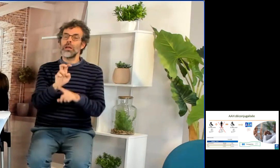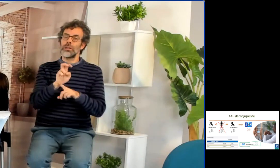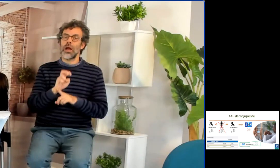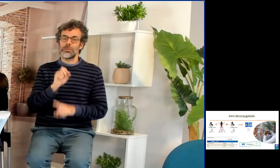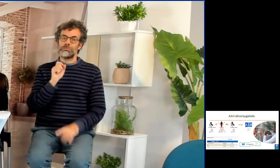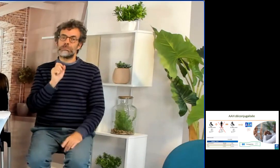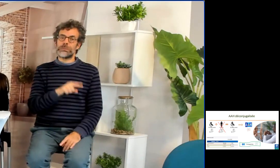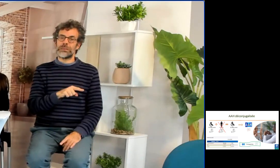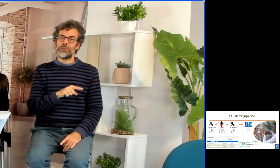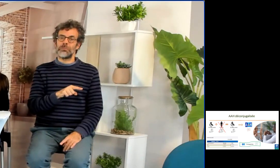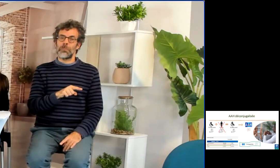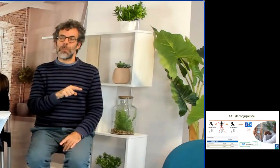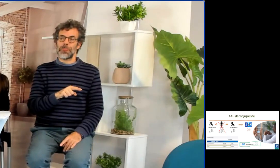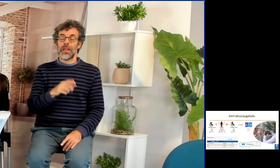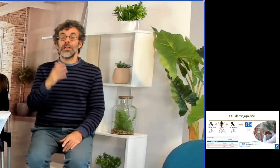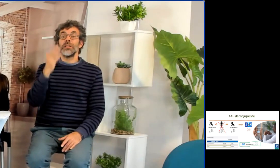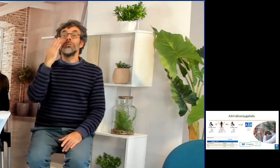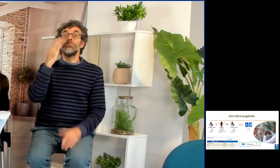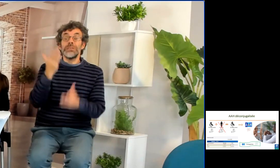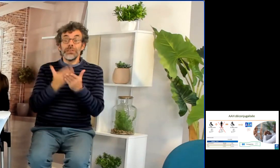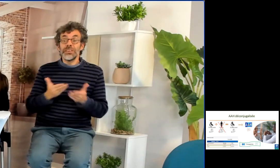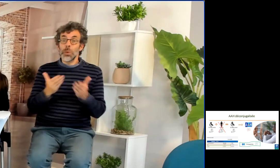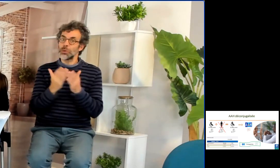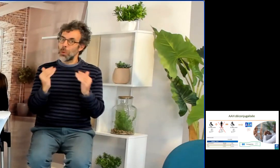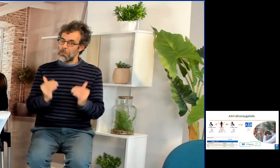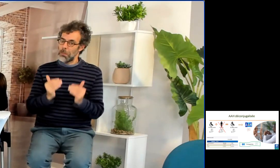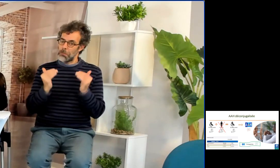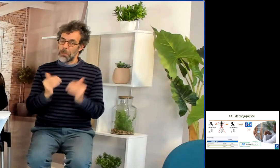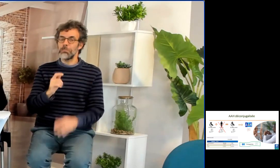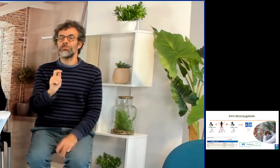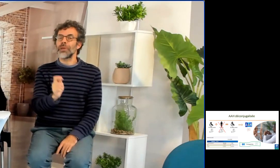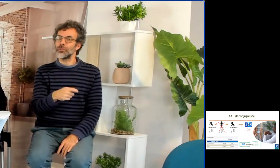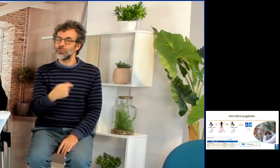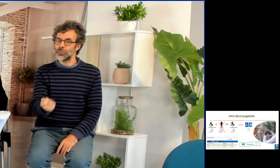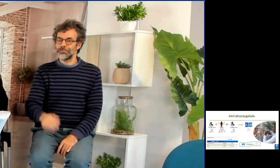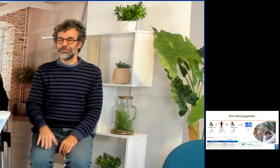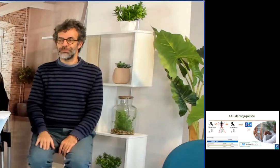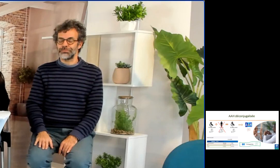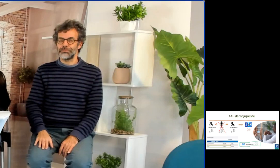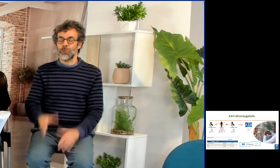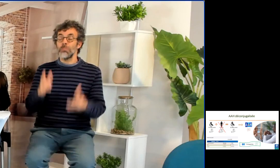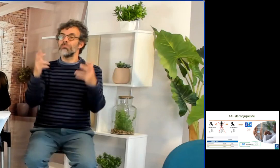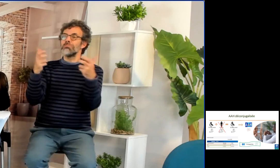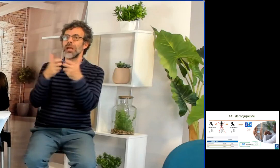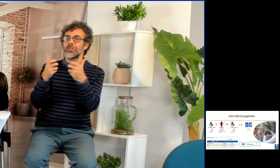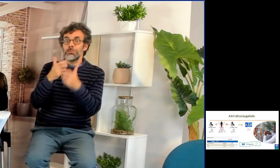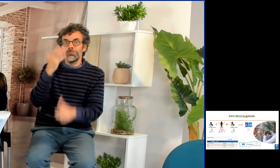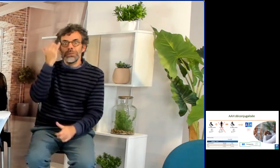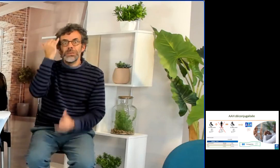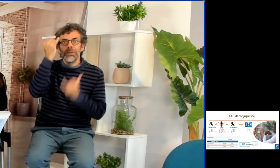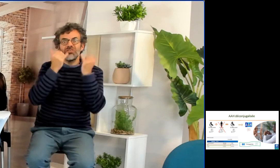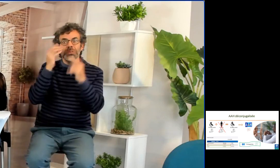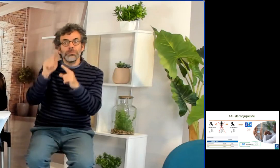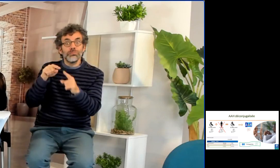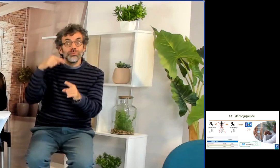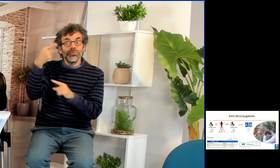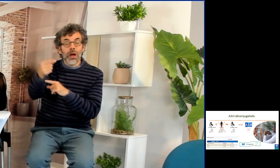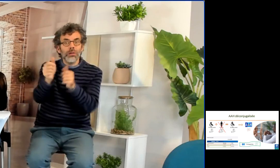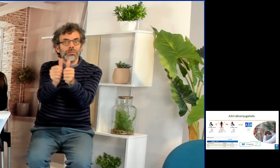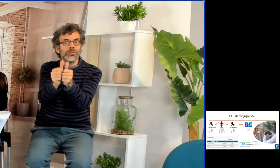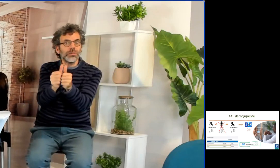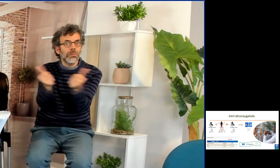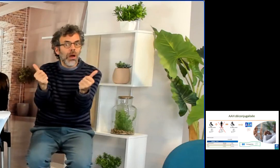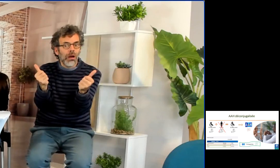avantageux tant qu'il n'y a pas de changement de situation. Par exemple, Maréva, si vous venez à vous séparer de